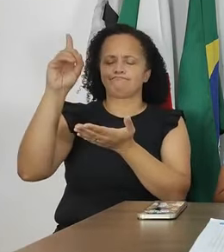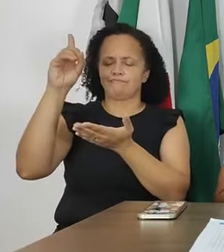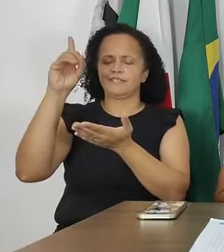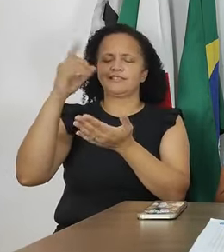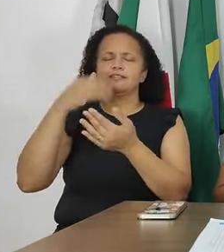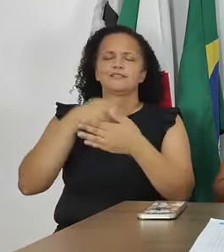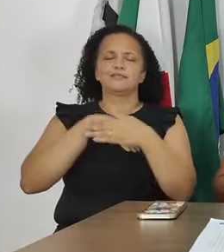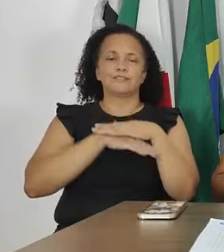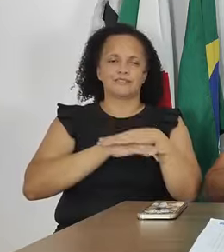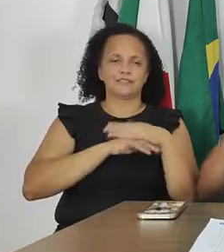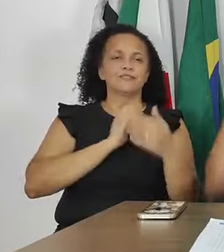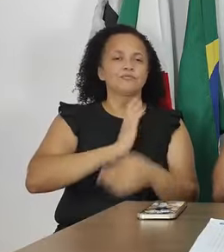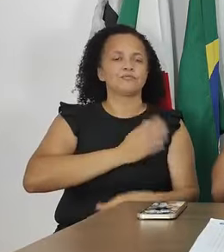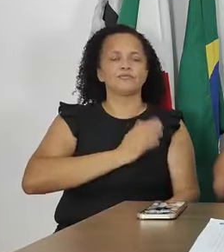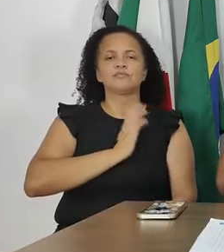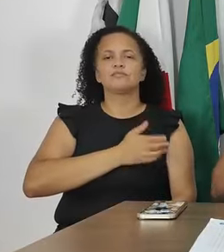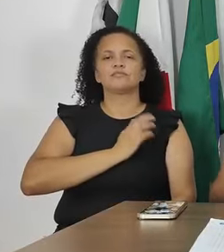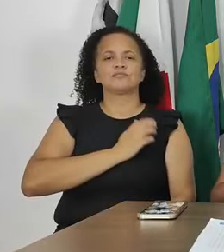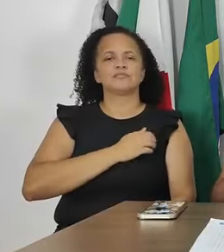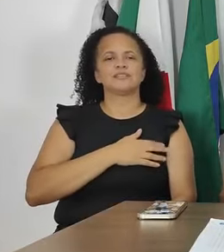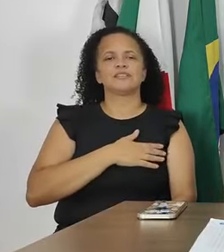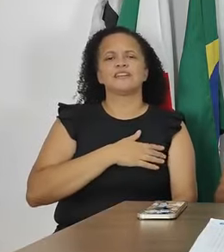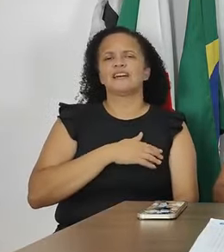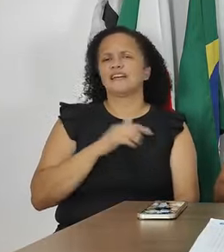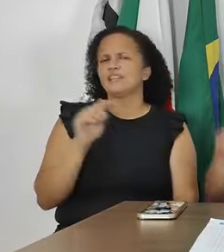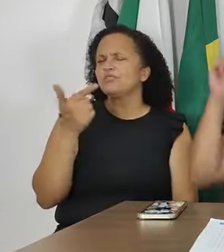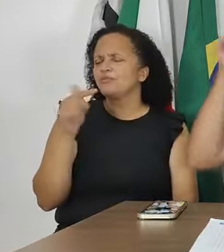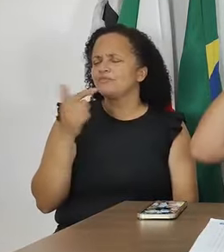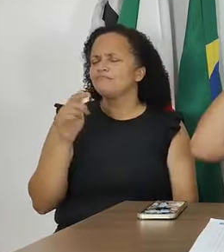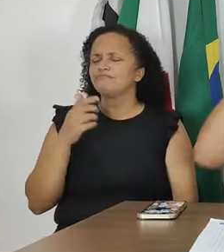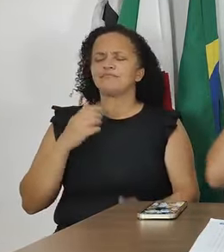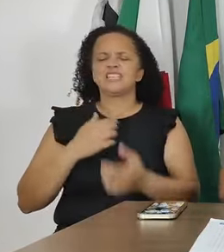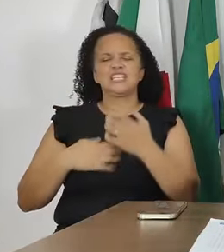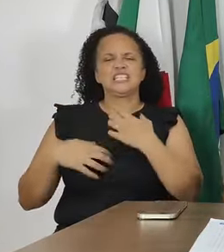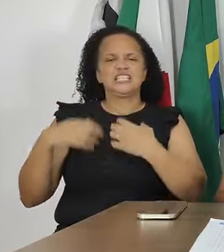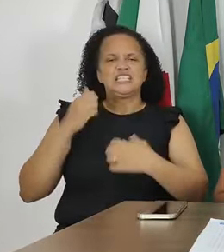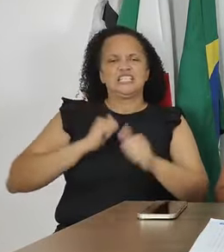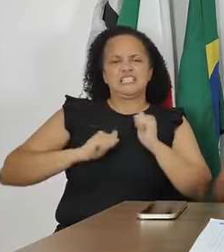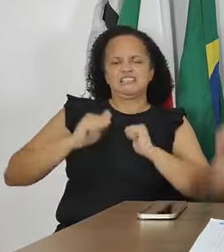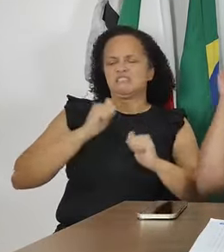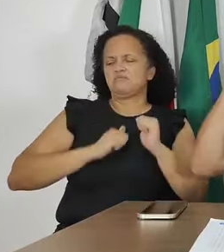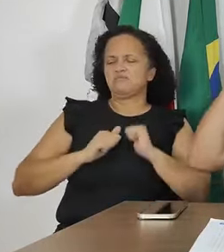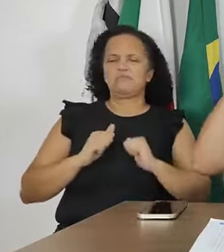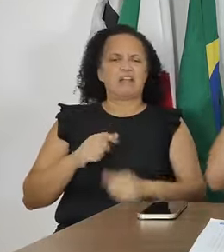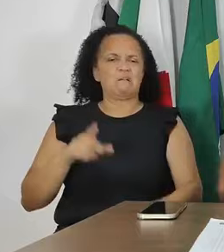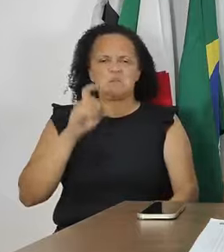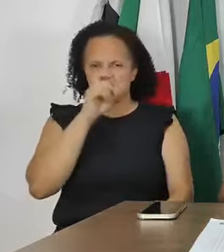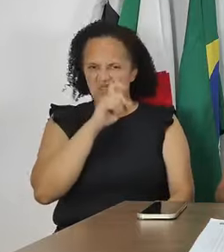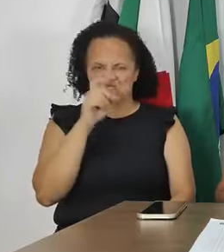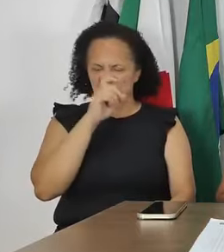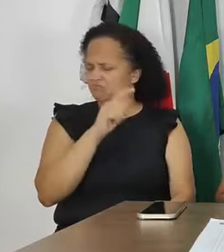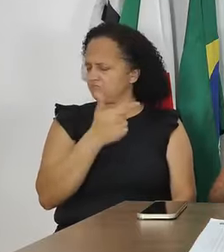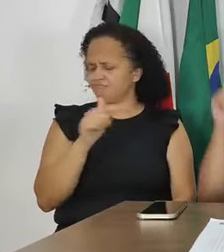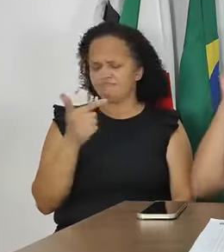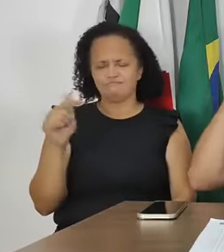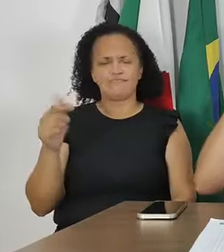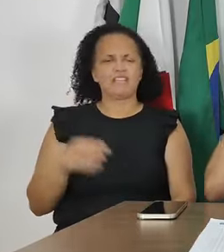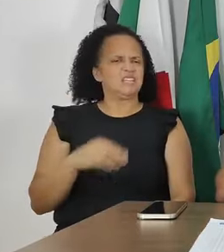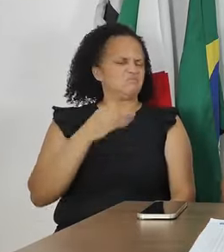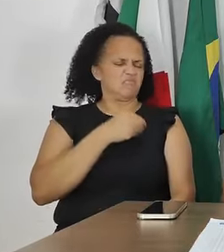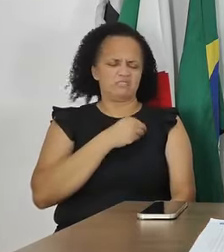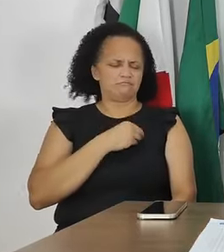nossos corações. Aí não vai ter espaço para ansiedade, não vai ter espaço para mentira, não vai ter espaço para o pecado, não